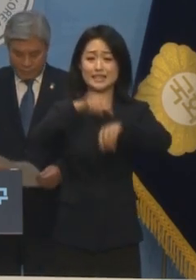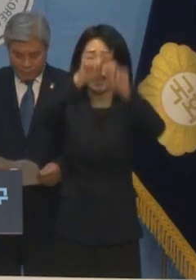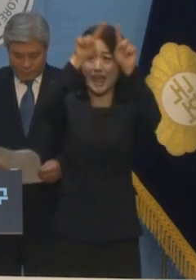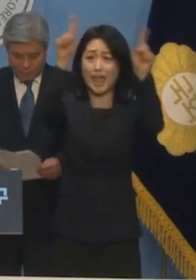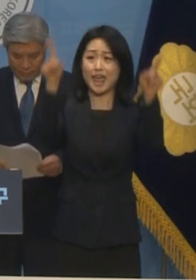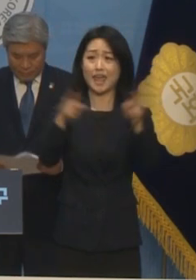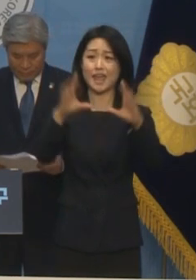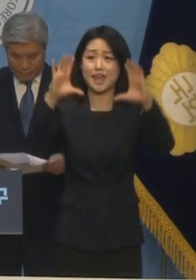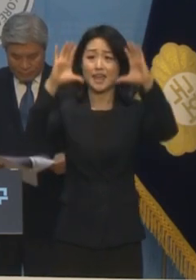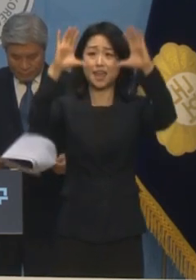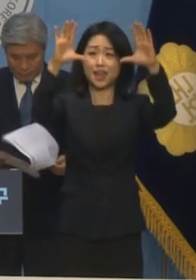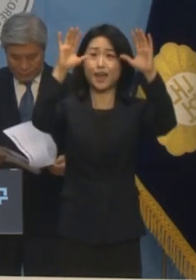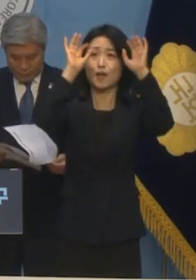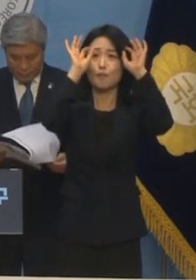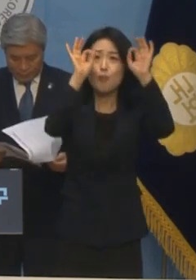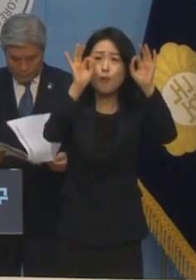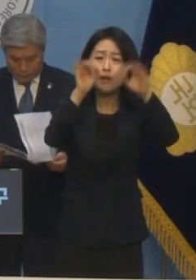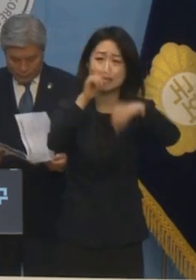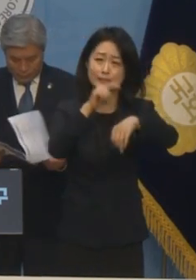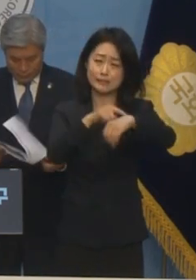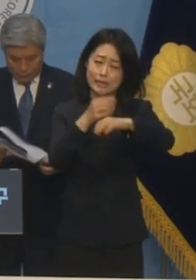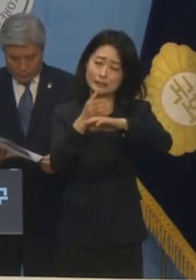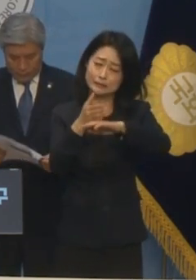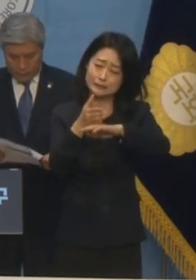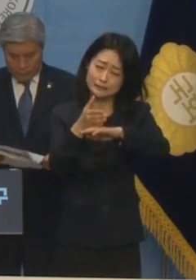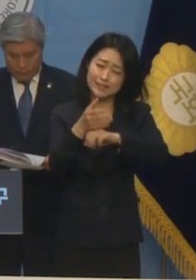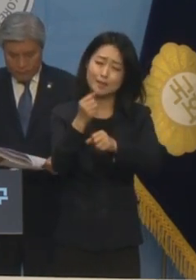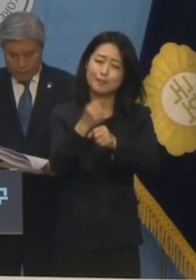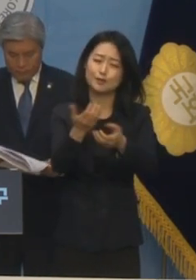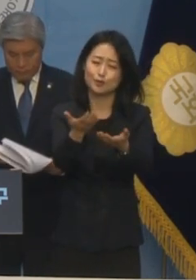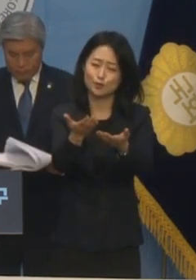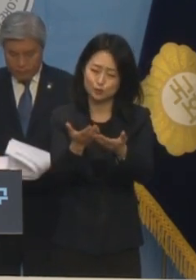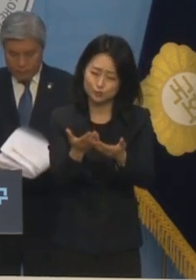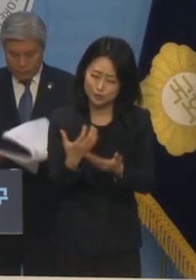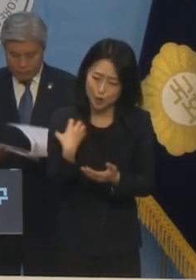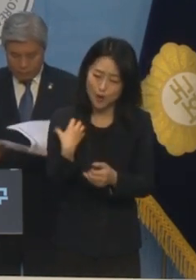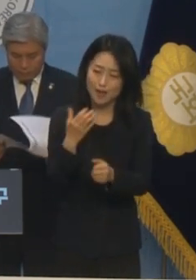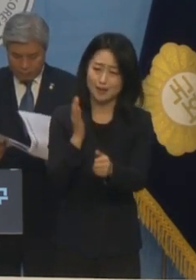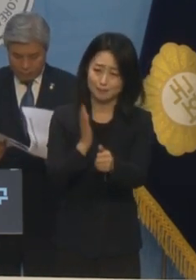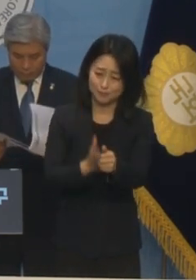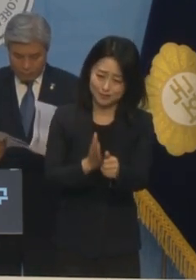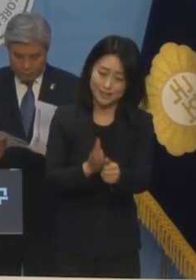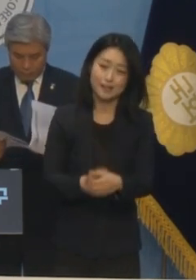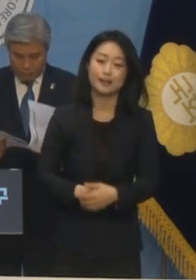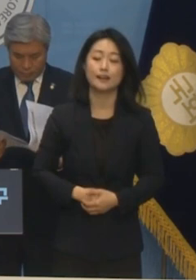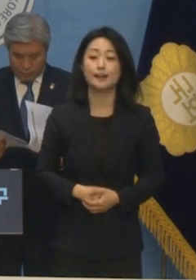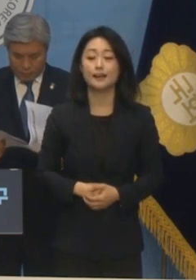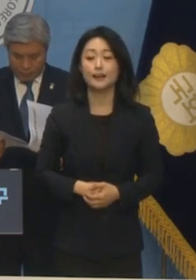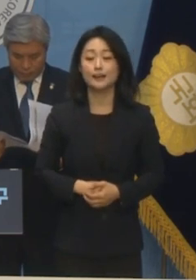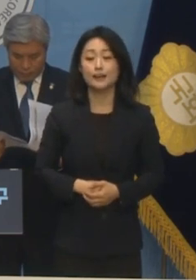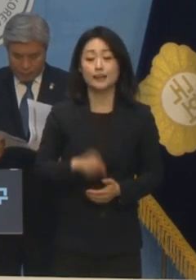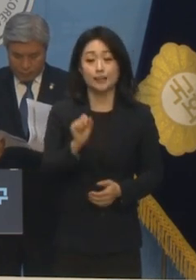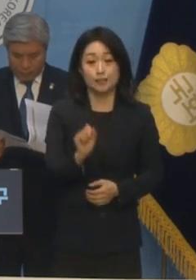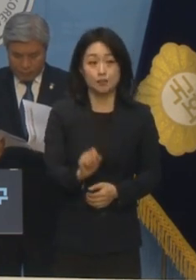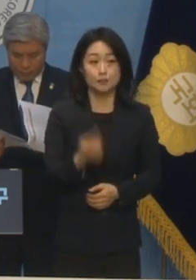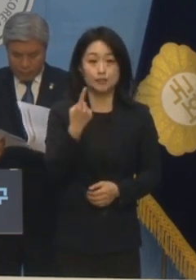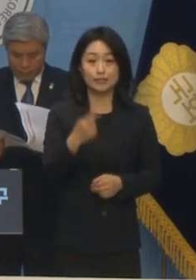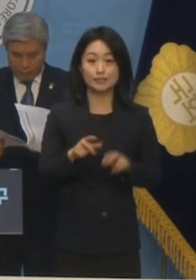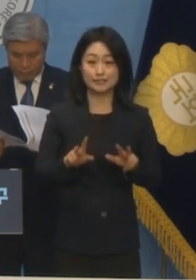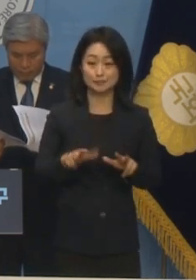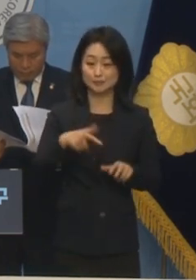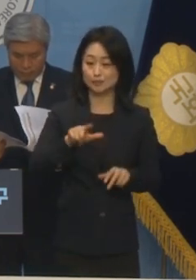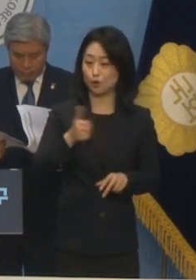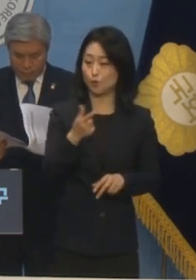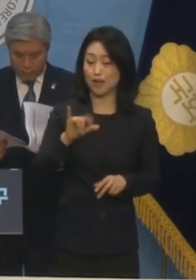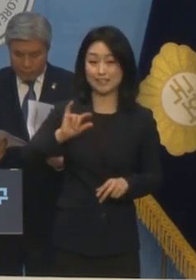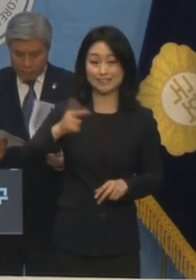아니라 기후위기를 정말 더디게 갈 수 있도록 하는 역할을 만들기를 기대합니다. 그런 의미에서 서항진